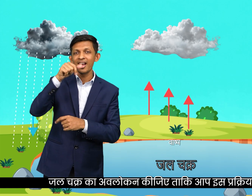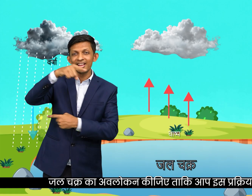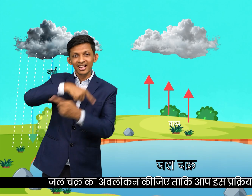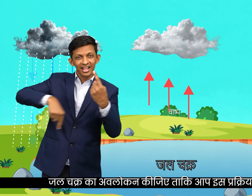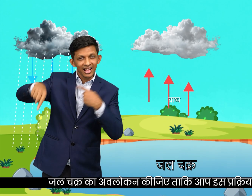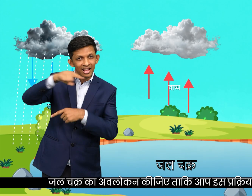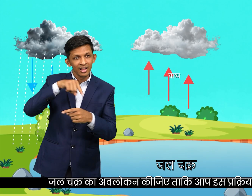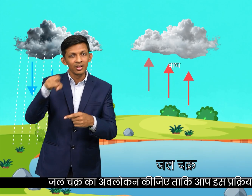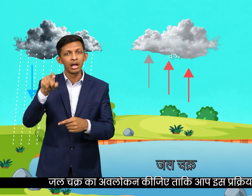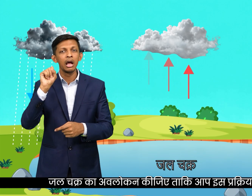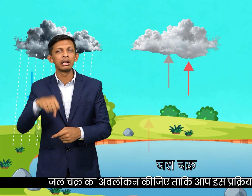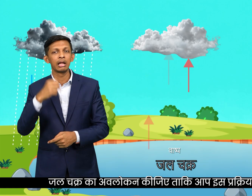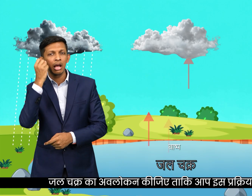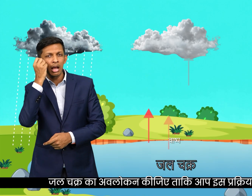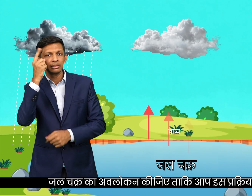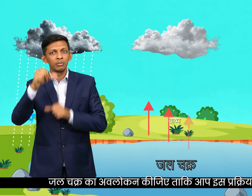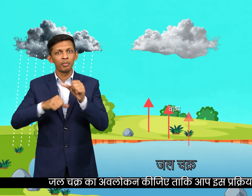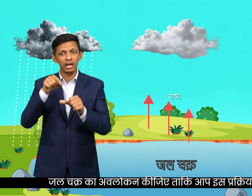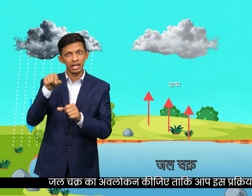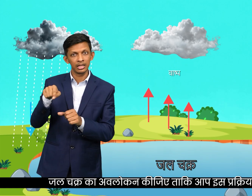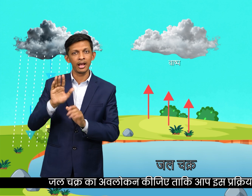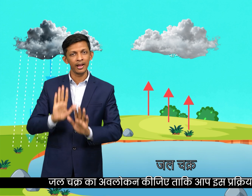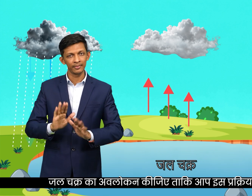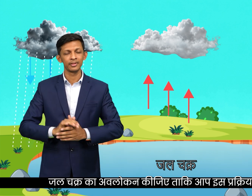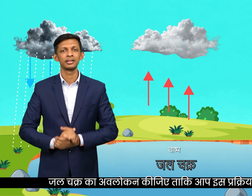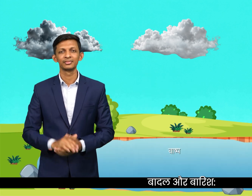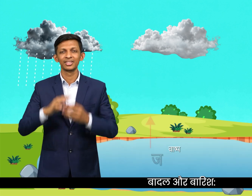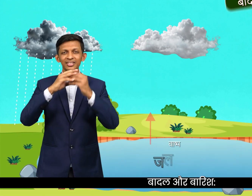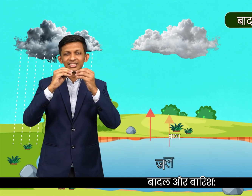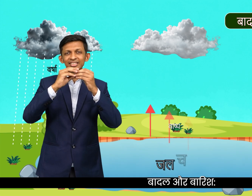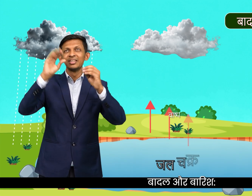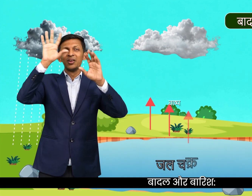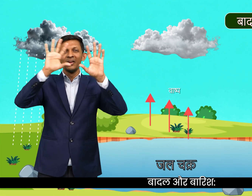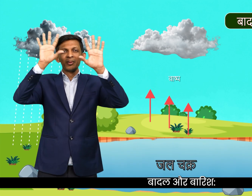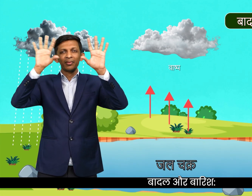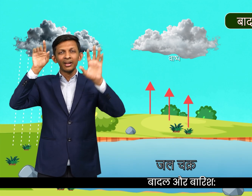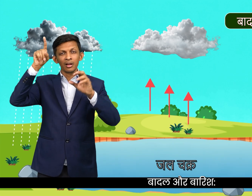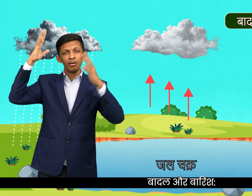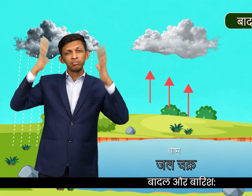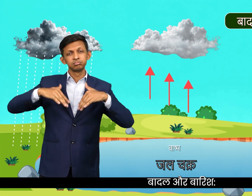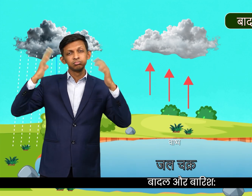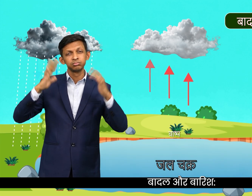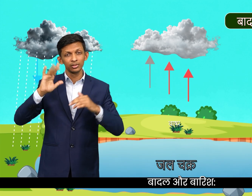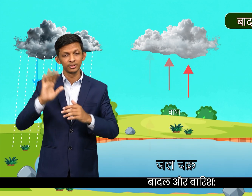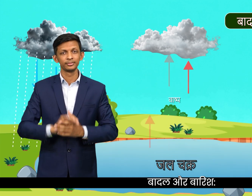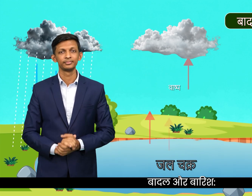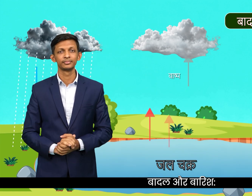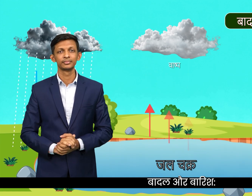का अवलोकन कीजिए ताकि आप इस प्रक्रिया को समझ सकें। बादल और बारिश।